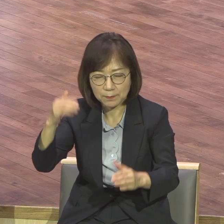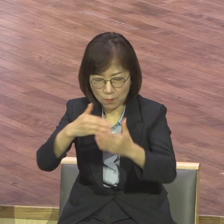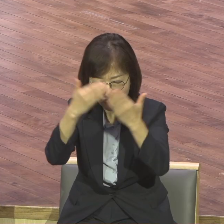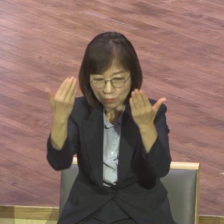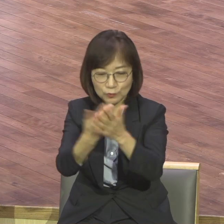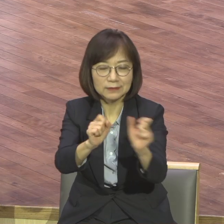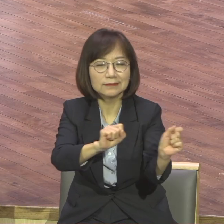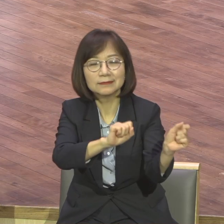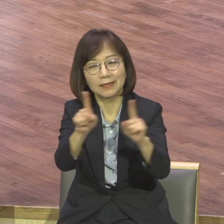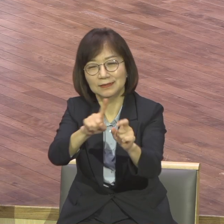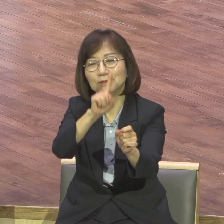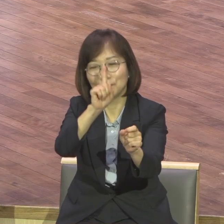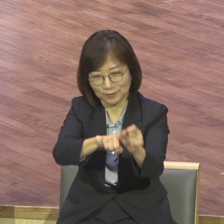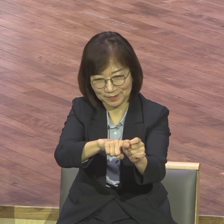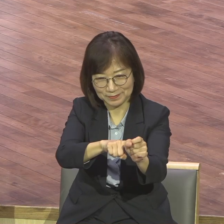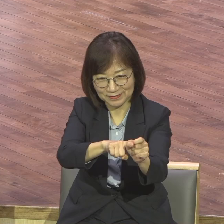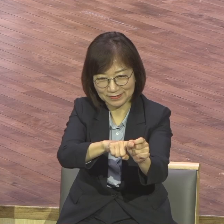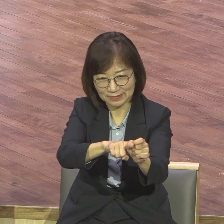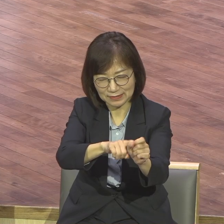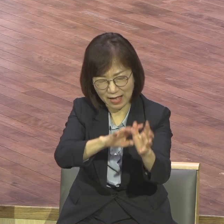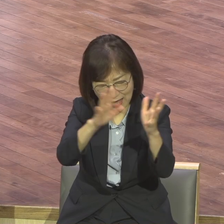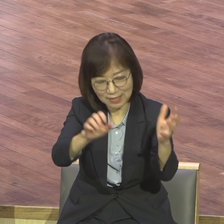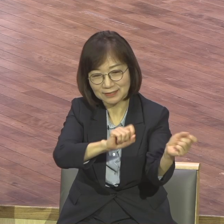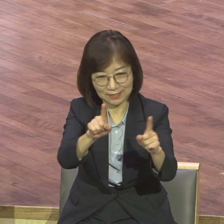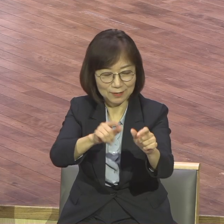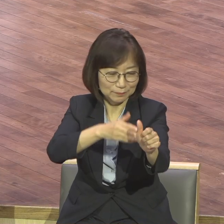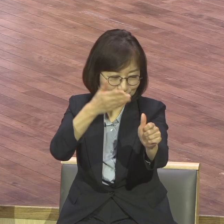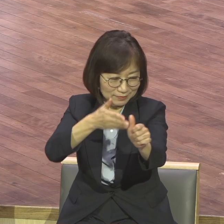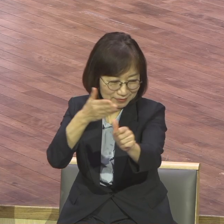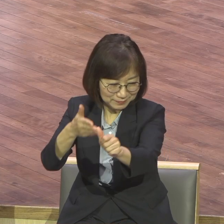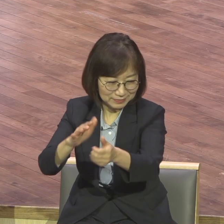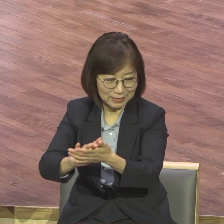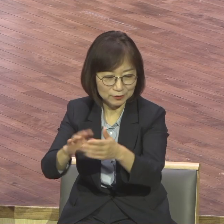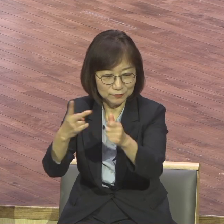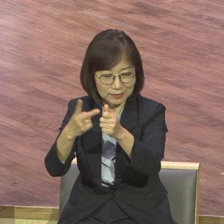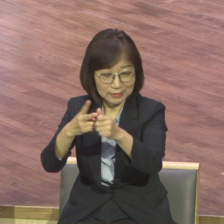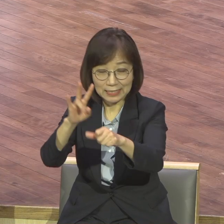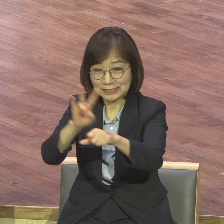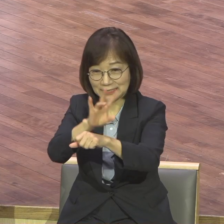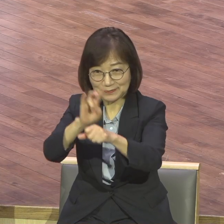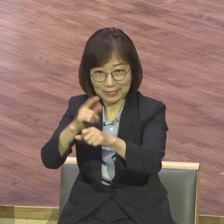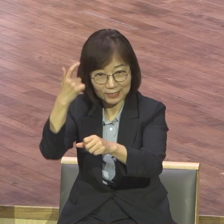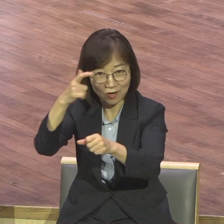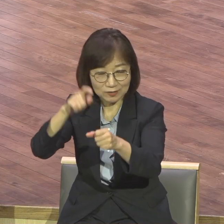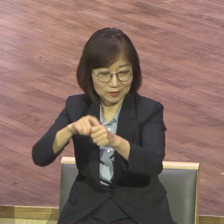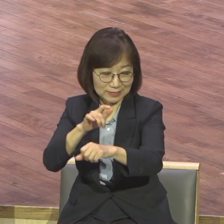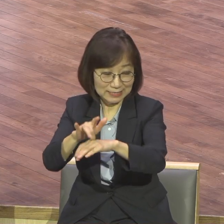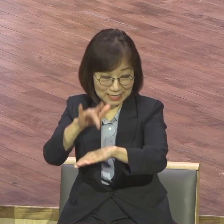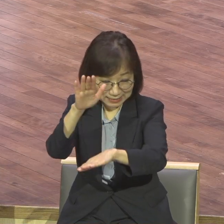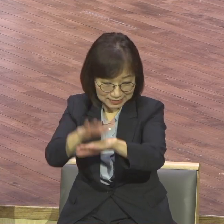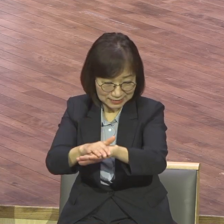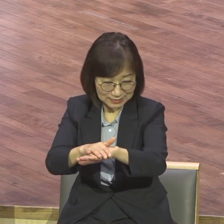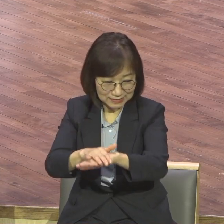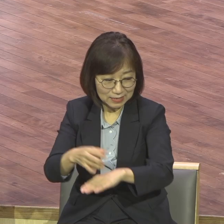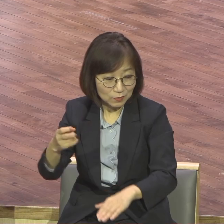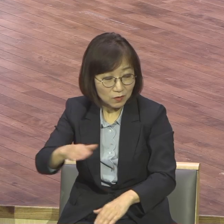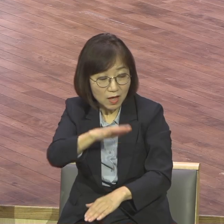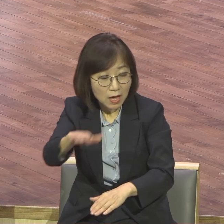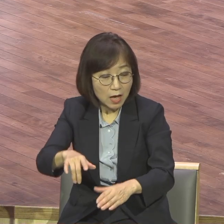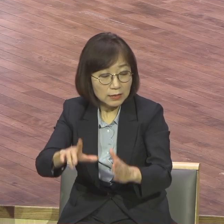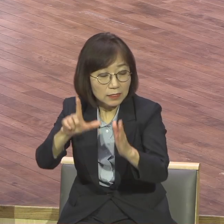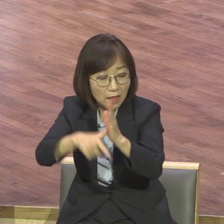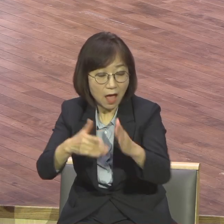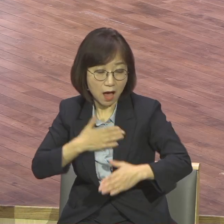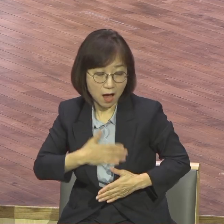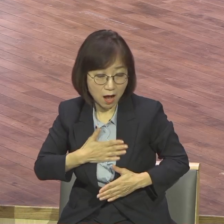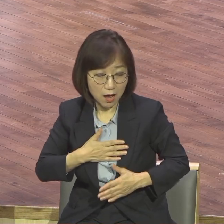축복합니다. 두 번째로 24 영적 체질입니다. 11절 봅니다. 또한 너희가 이 시기를 알거니와